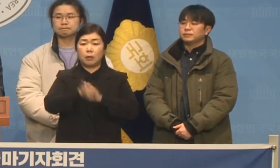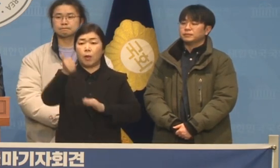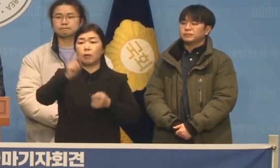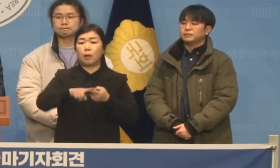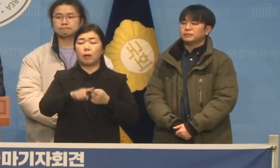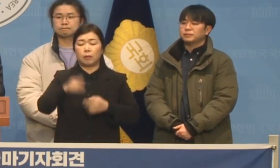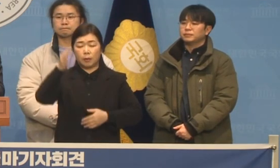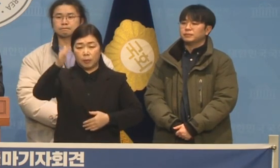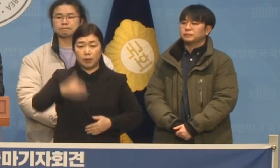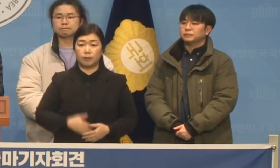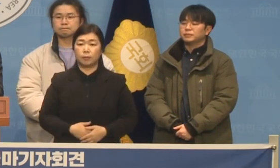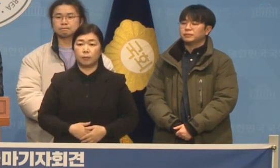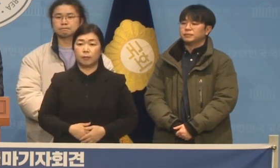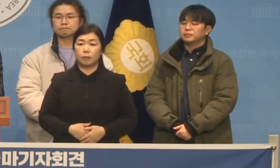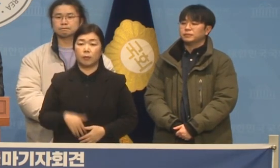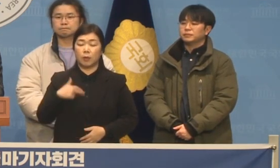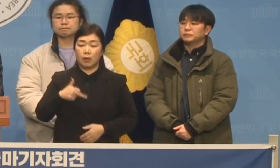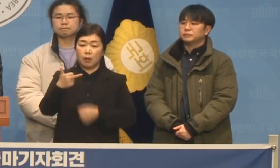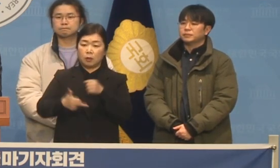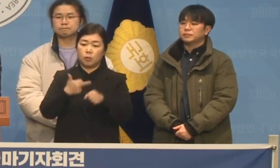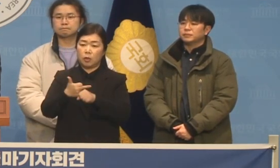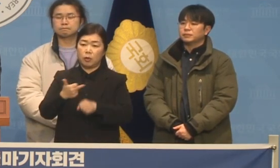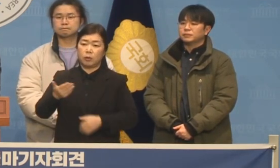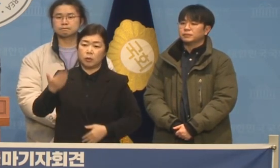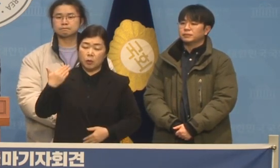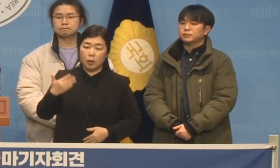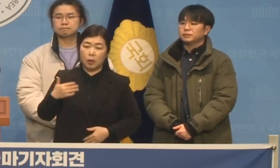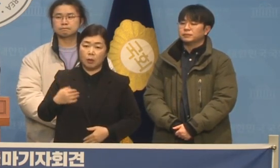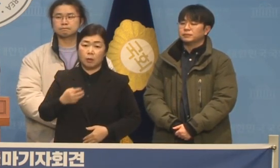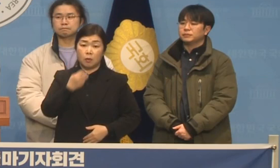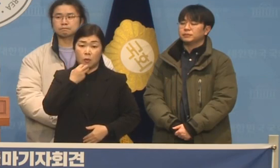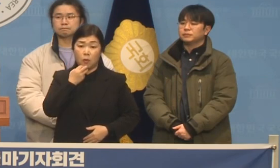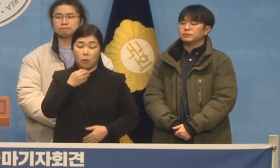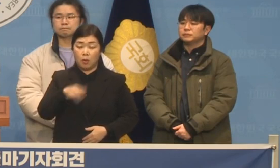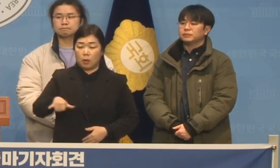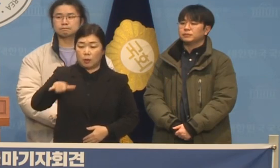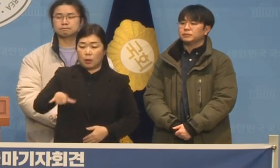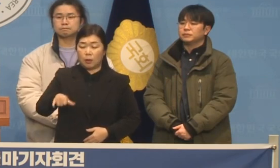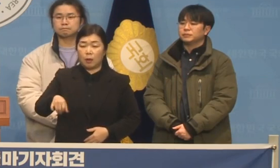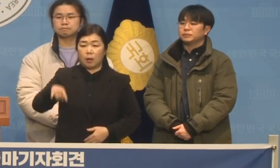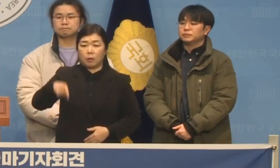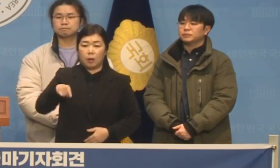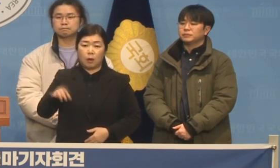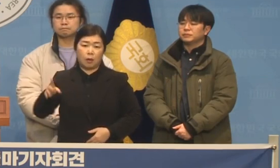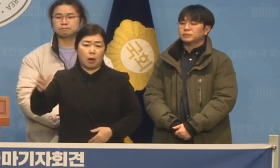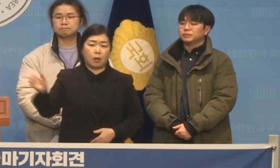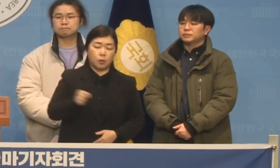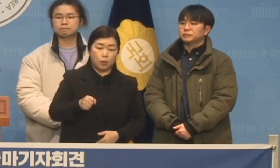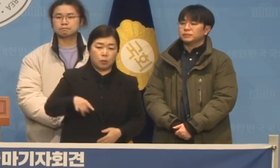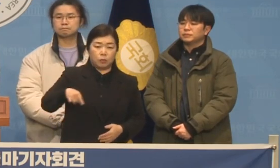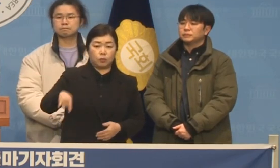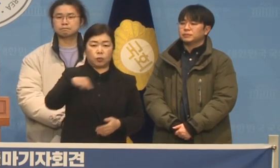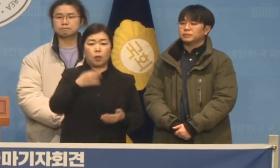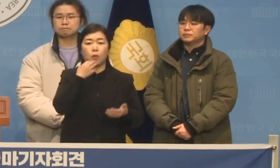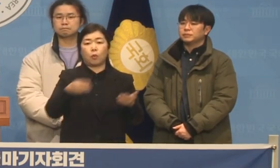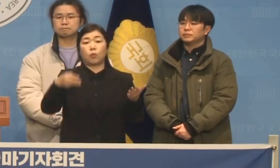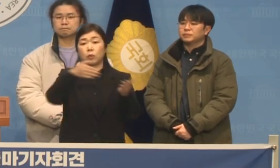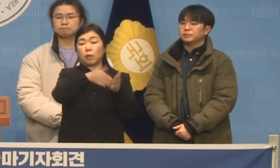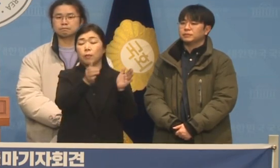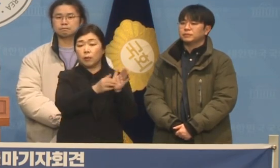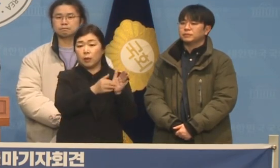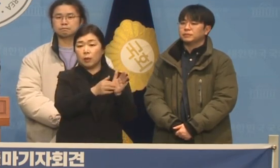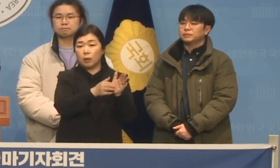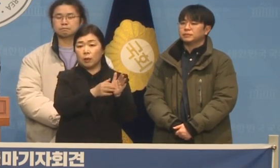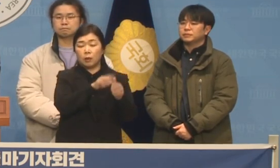전 저는 캐리어 하나 끌고 서울 서대문구에 올라왔습니다. 신촌역 2번 출구에서 시작된 제 20대의